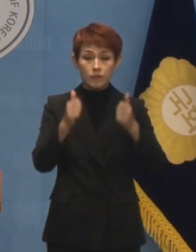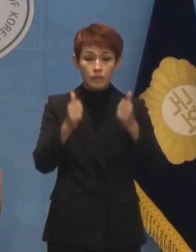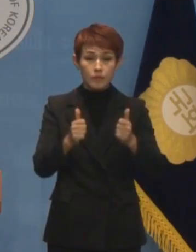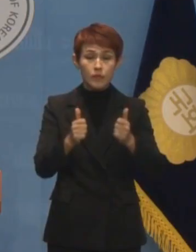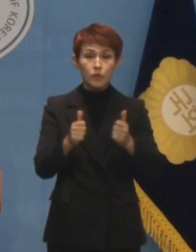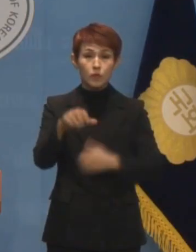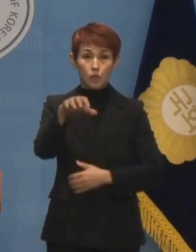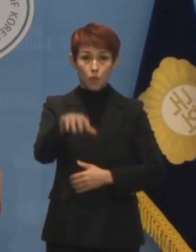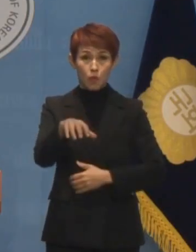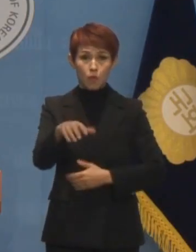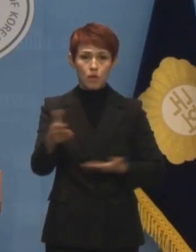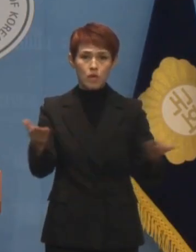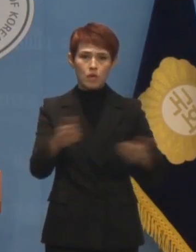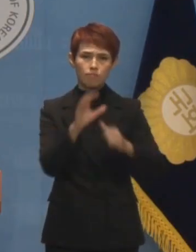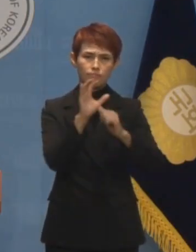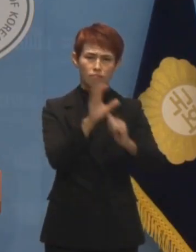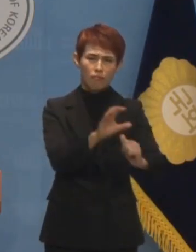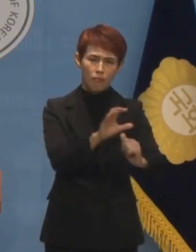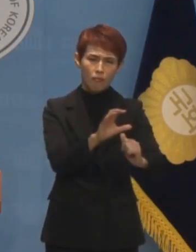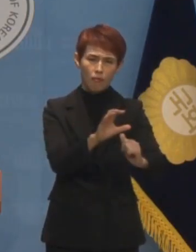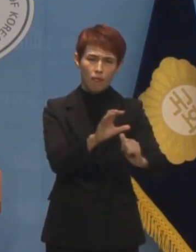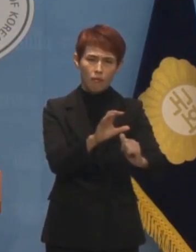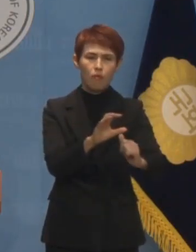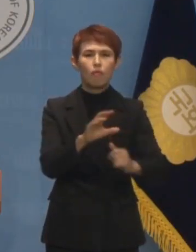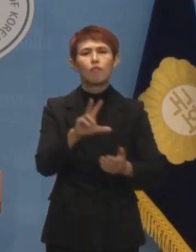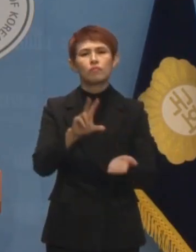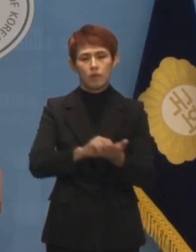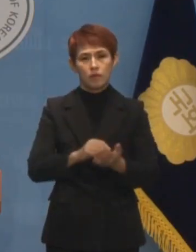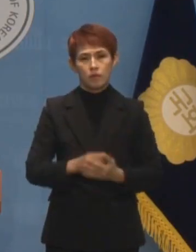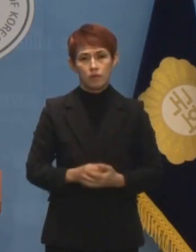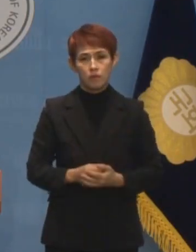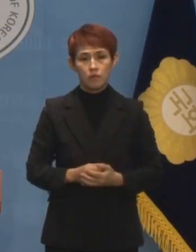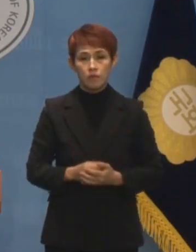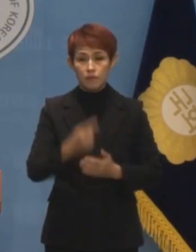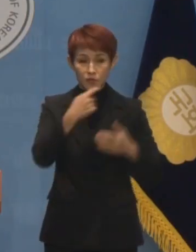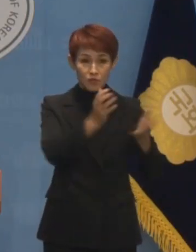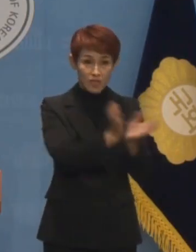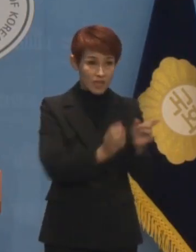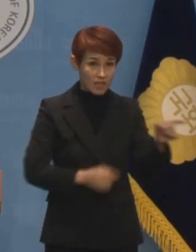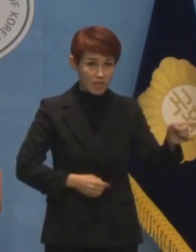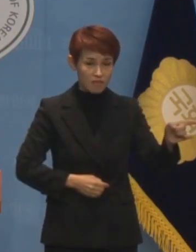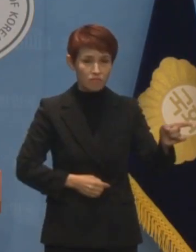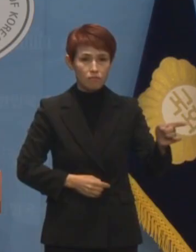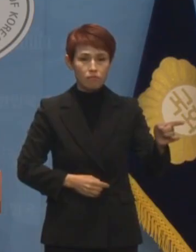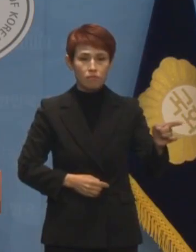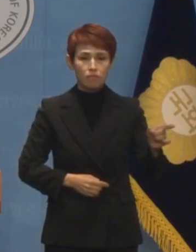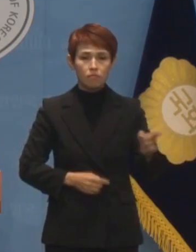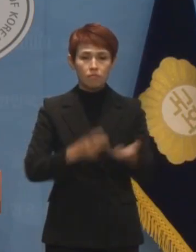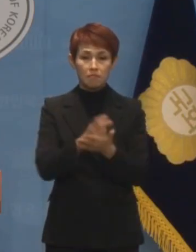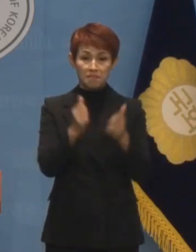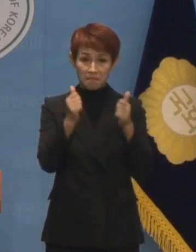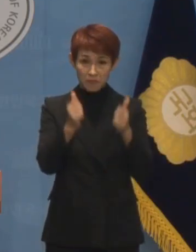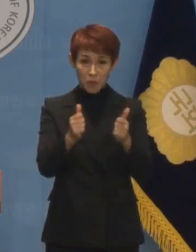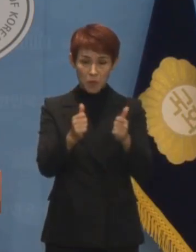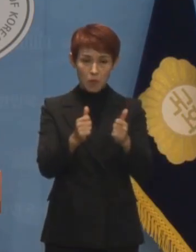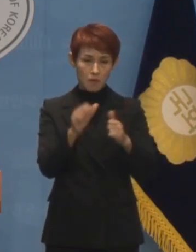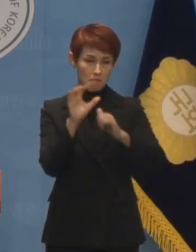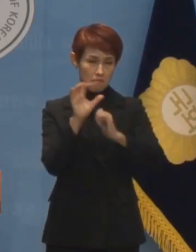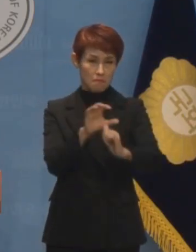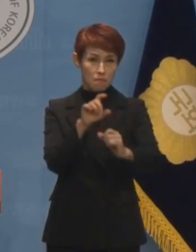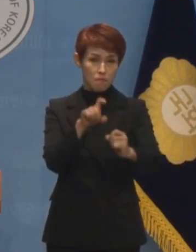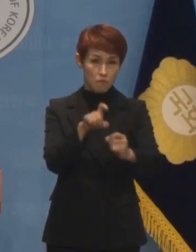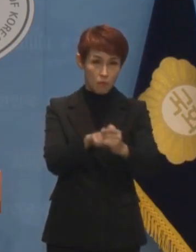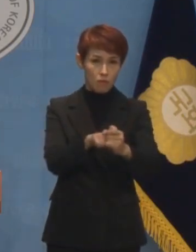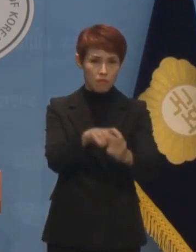헌법재판소의 기능이 마비되기 일보 직전입니다. 민주당은 헌재를 마비시키려는 목리를 부리지